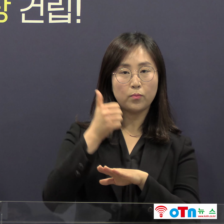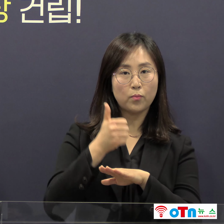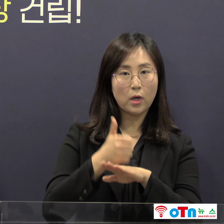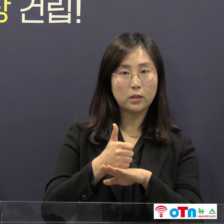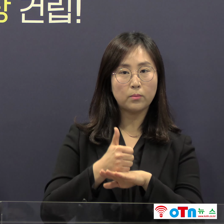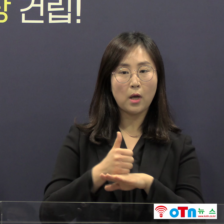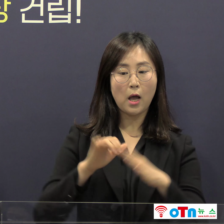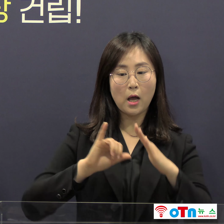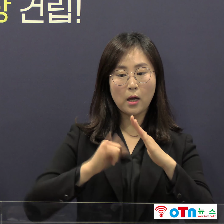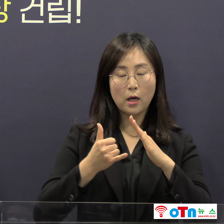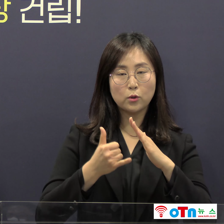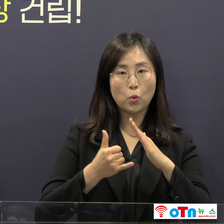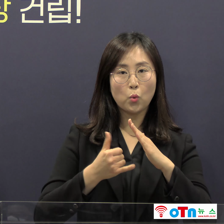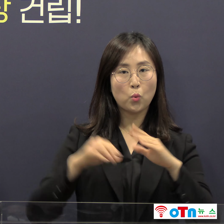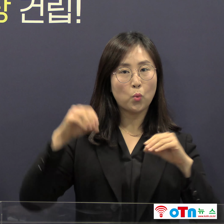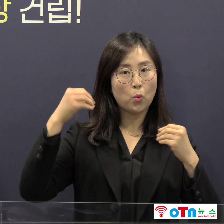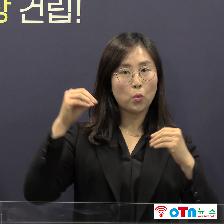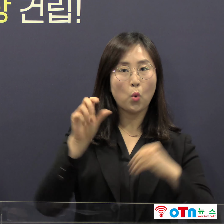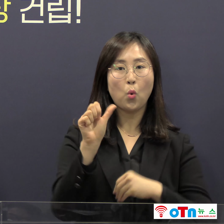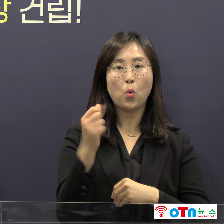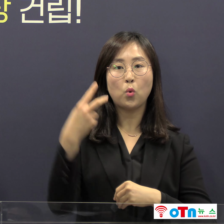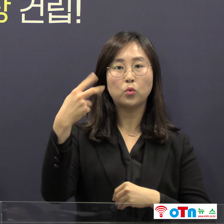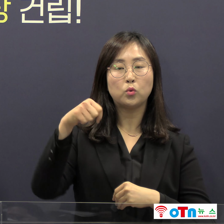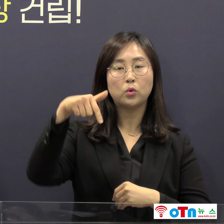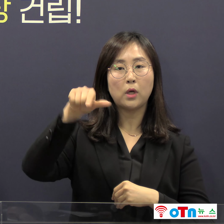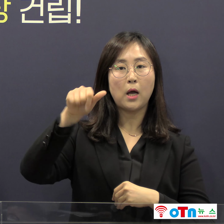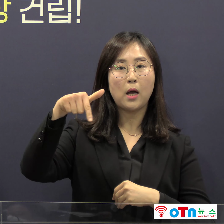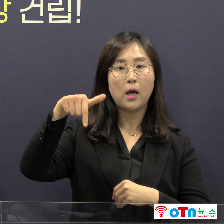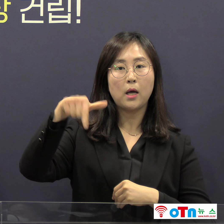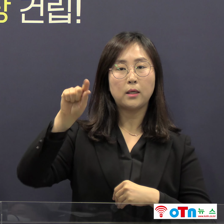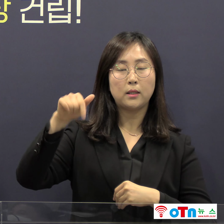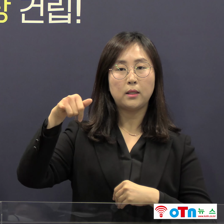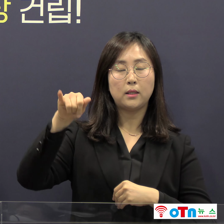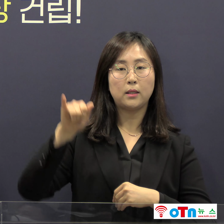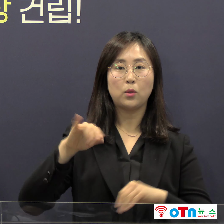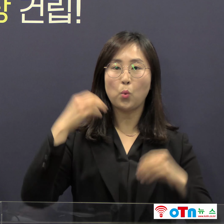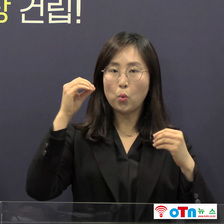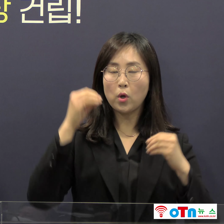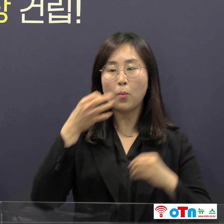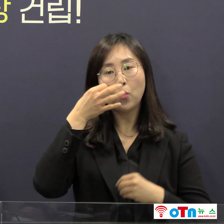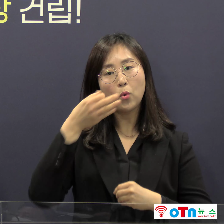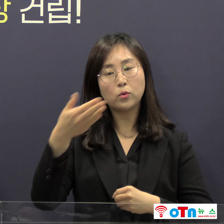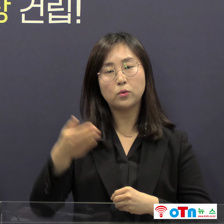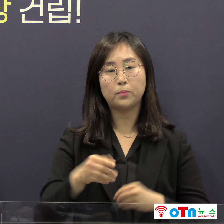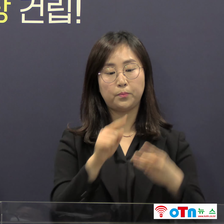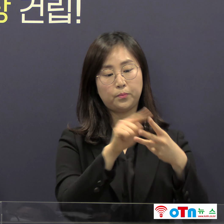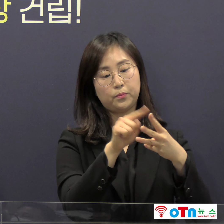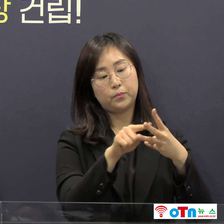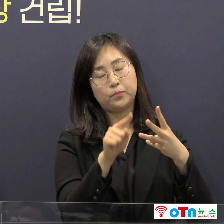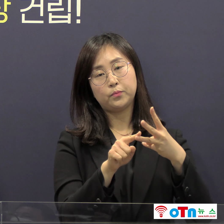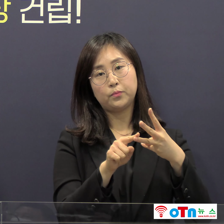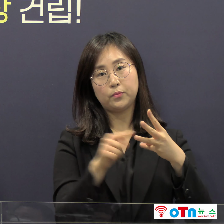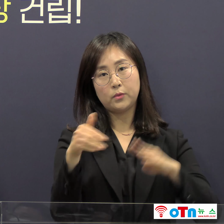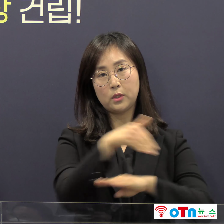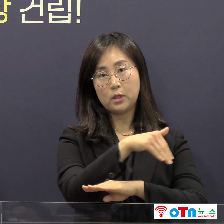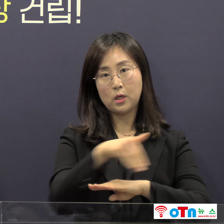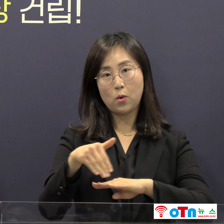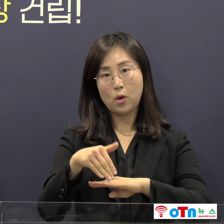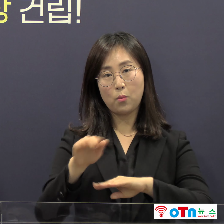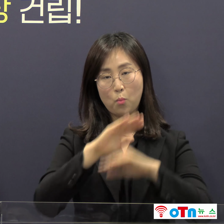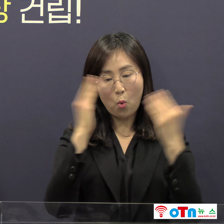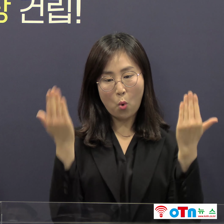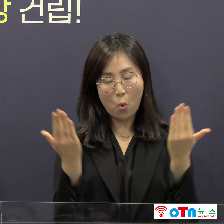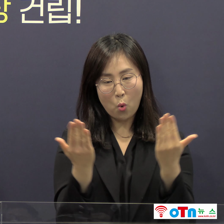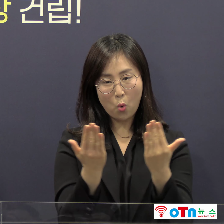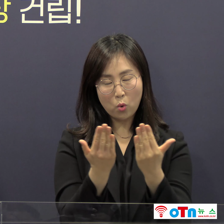대명사인 호두까기 인형 공연을 진행할 예정입니다. 이번에 준비한 3개의 사전 공연은 모두